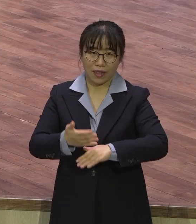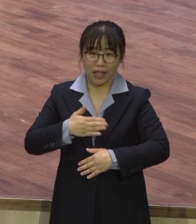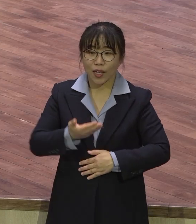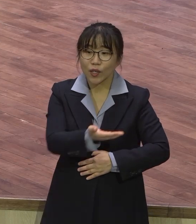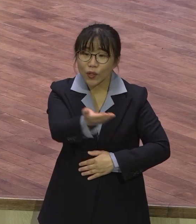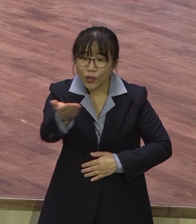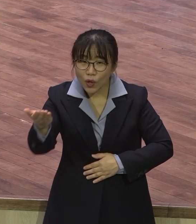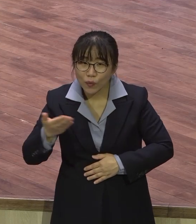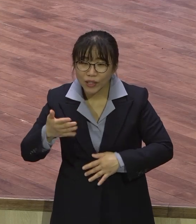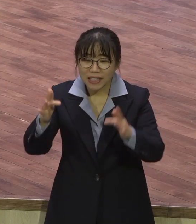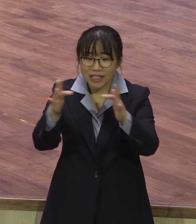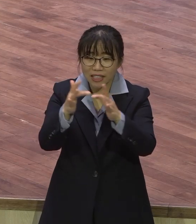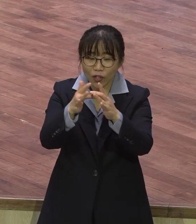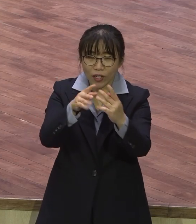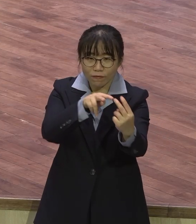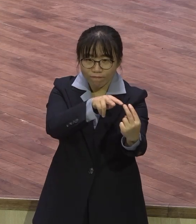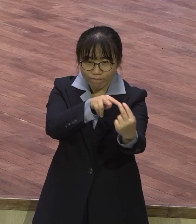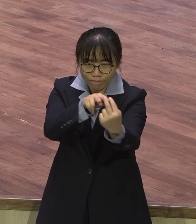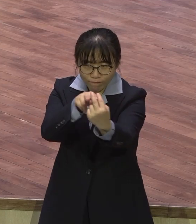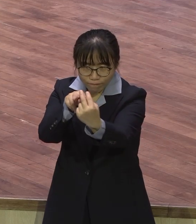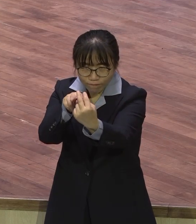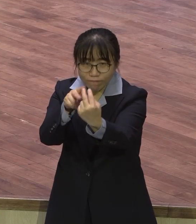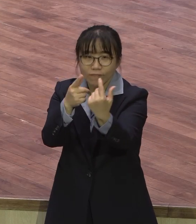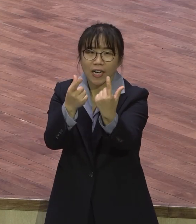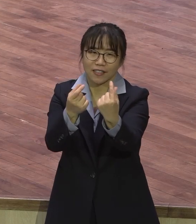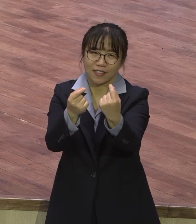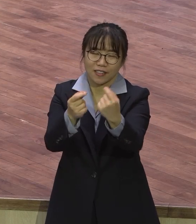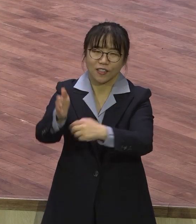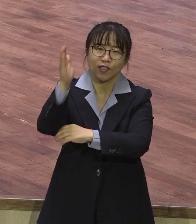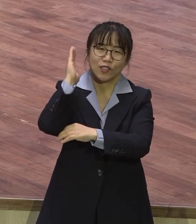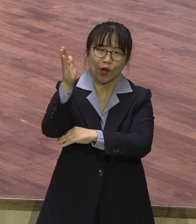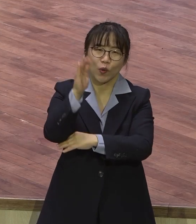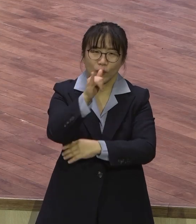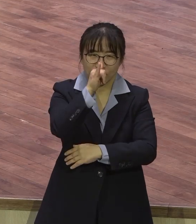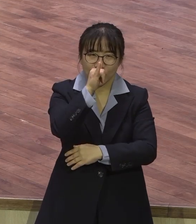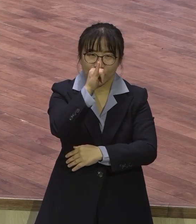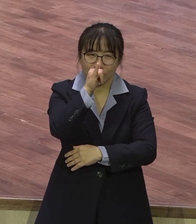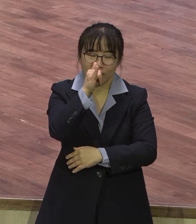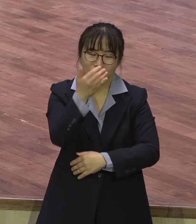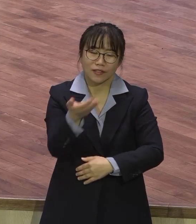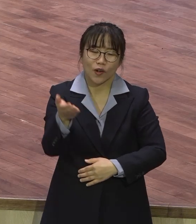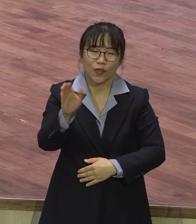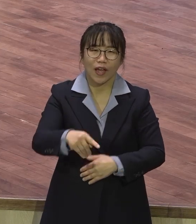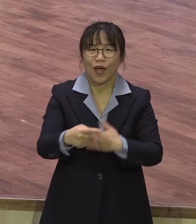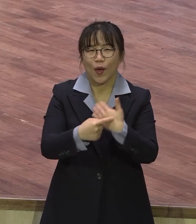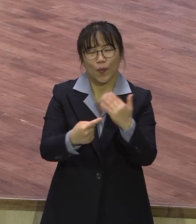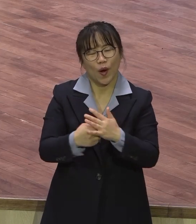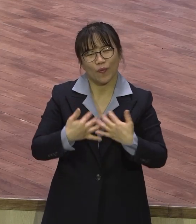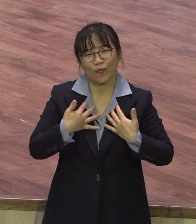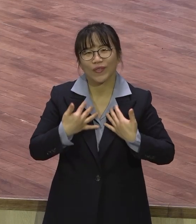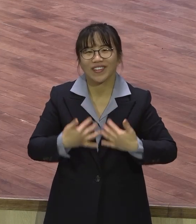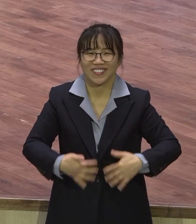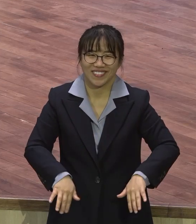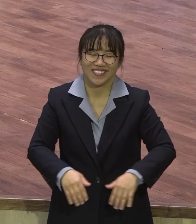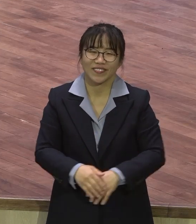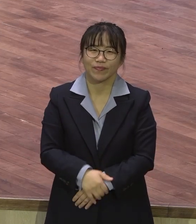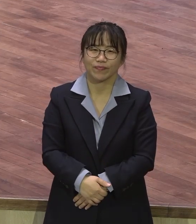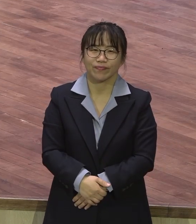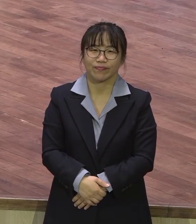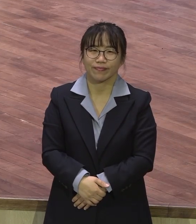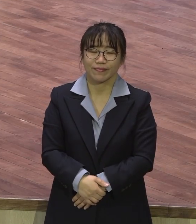지금 화면으로 보고 설교한다고 한다고 생각하는데 힘든 거예요 함께 예배 드리님 얼마나 얼마나